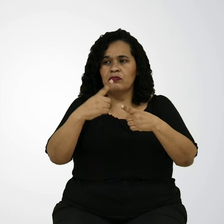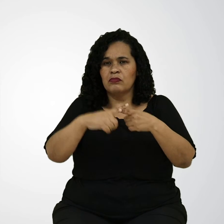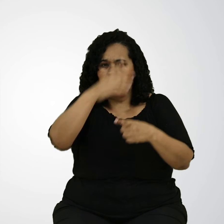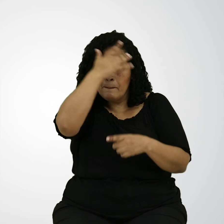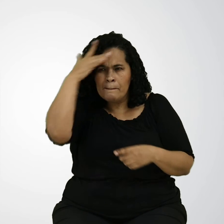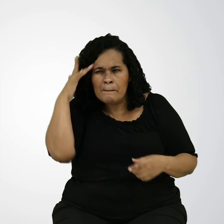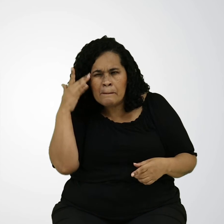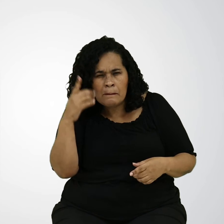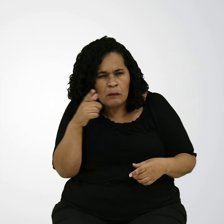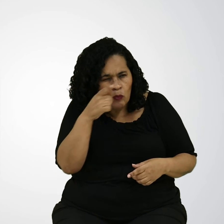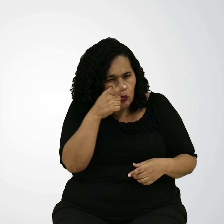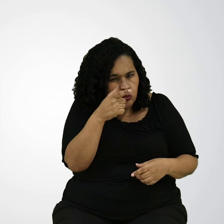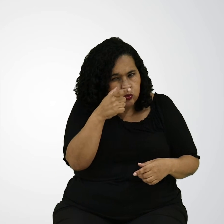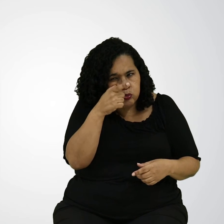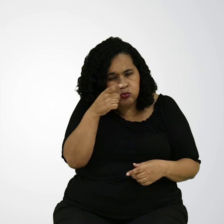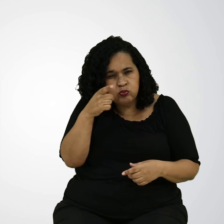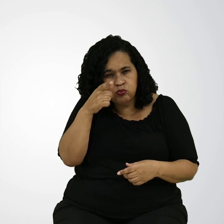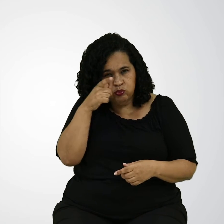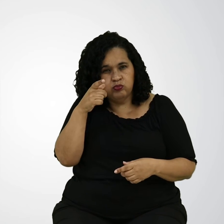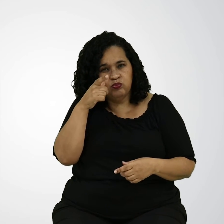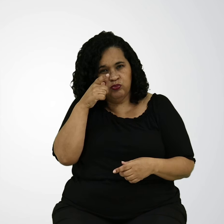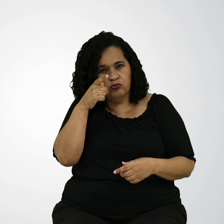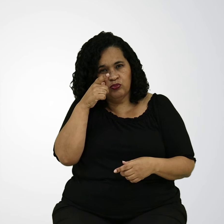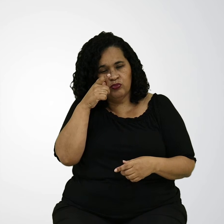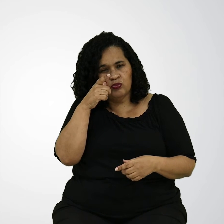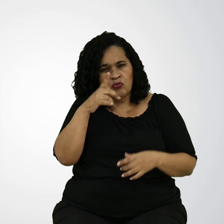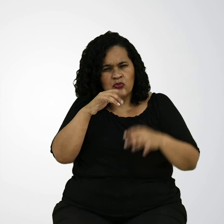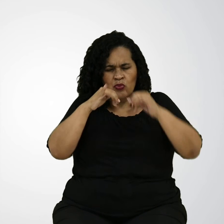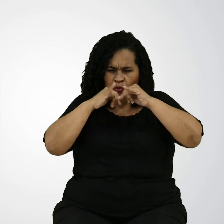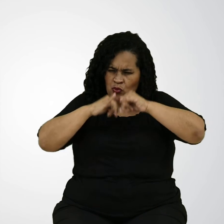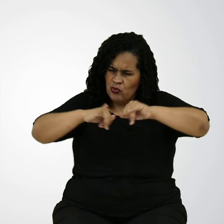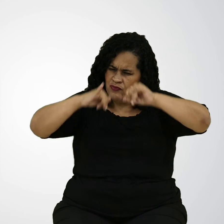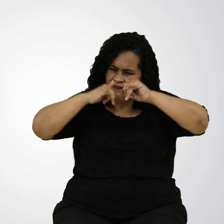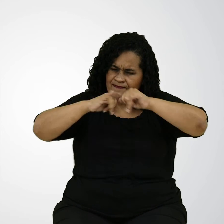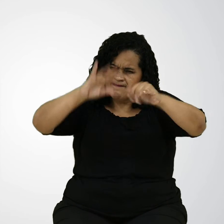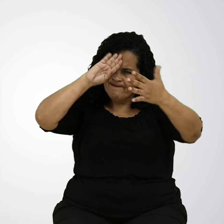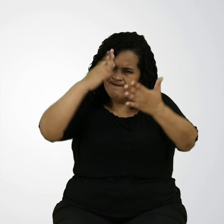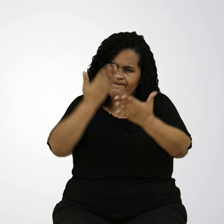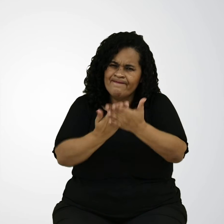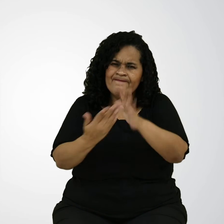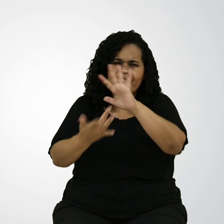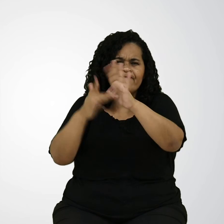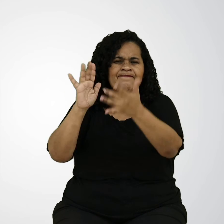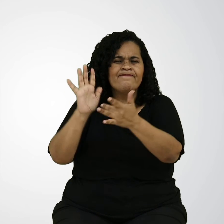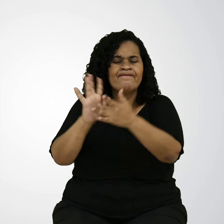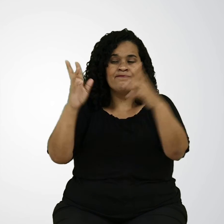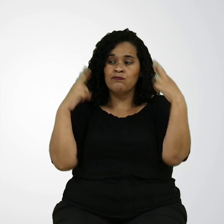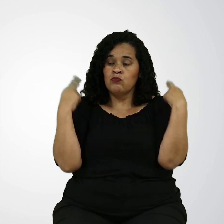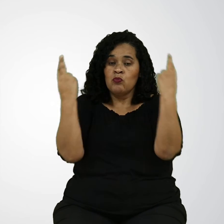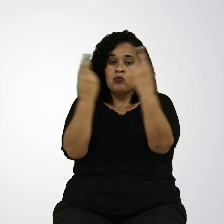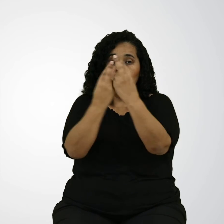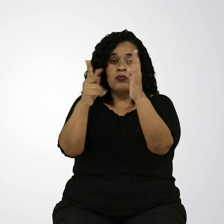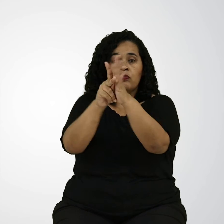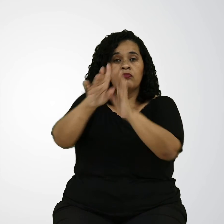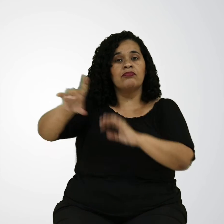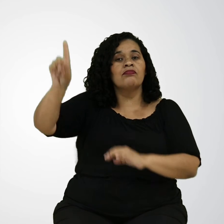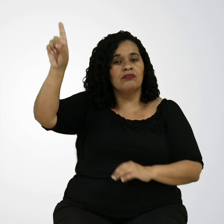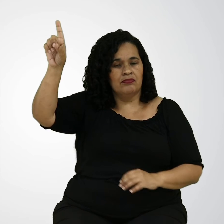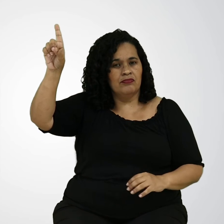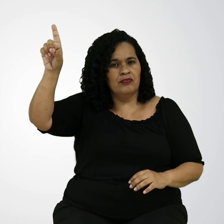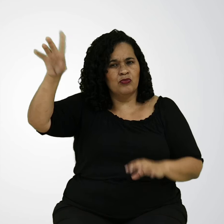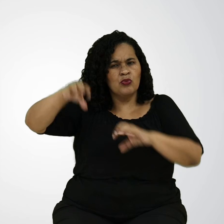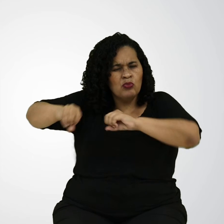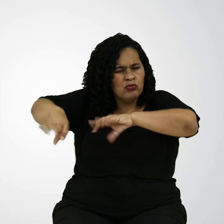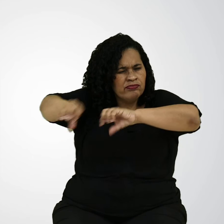de Jesus. Nós professamos crer em Jesus. Nós professamos crer nos princípios do Reino de Deus. Então, do que adianta ensinar todos aqueles princípios do Reino de